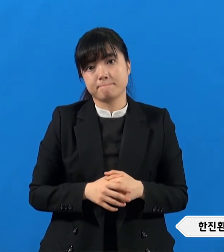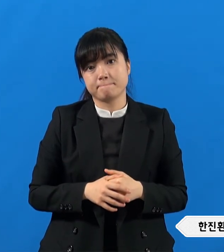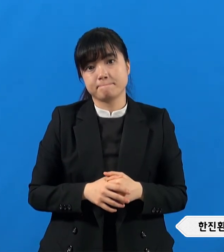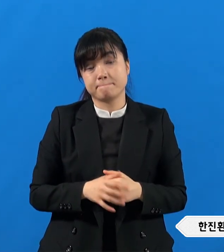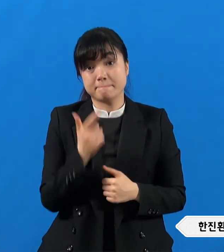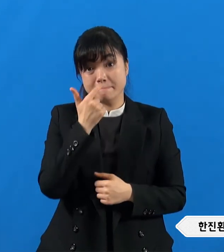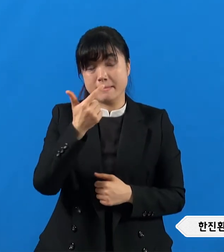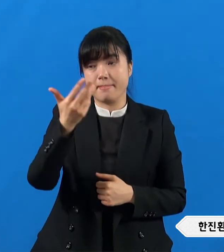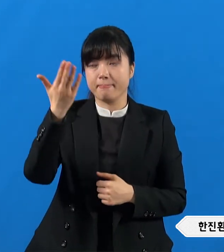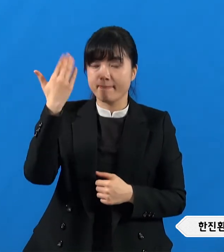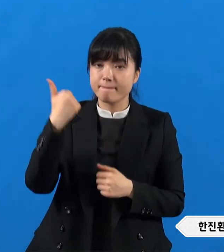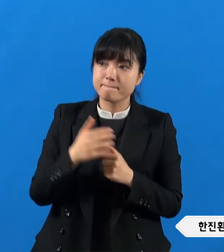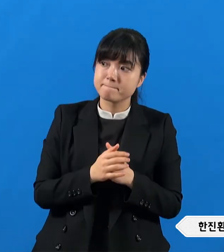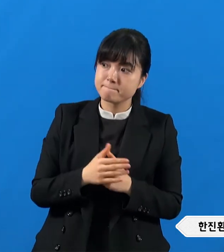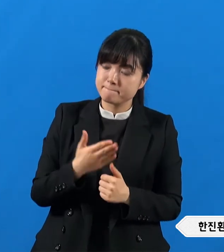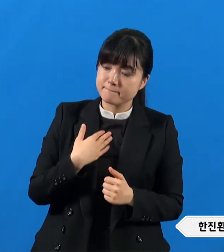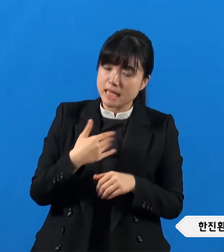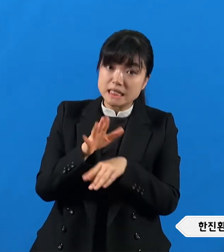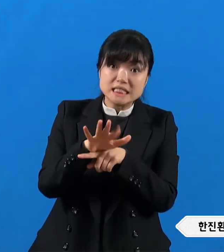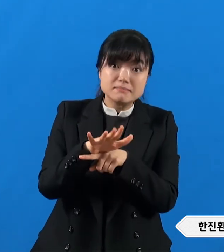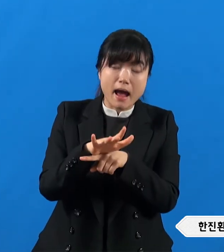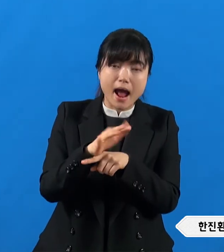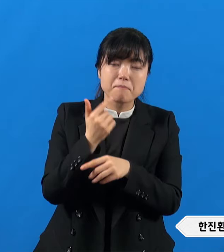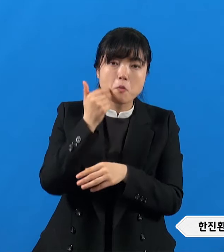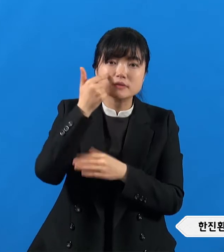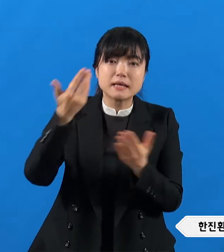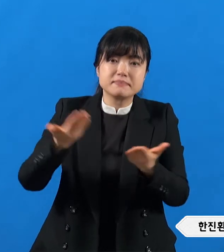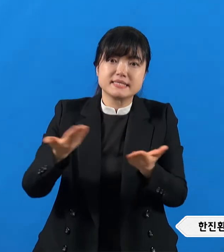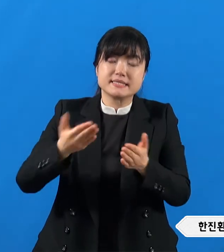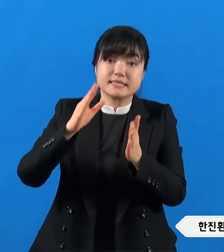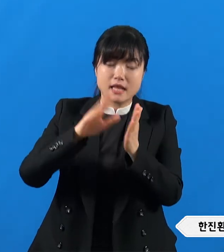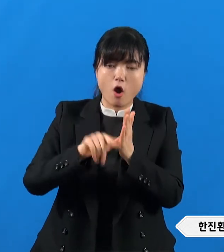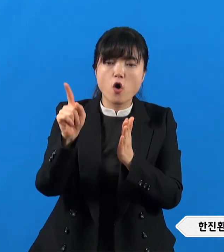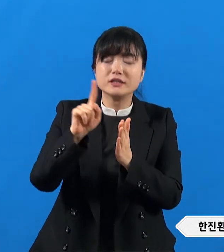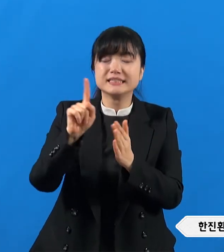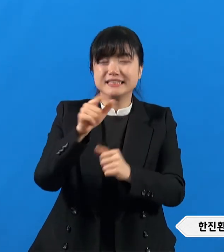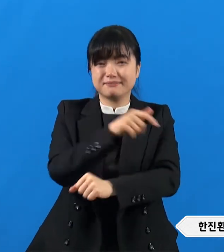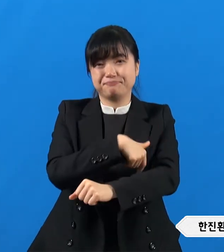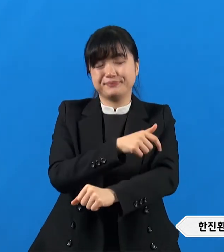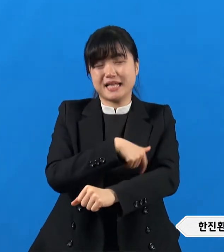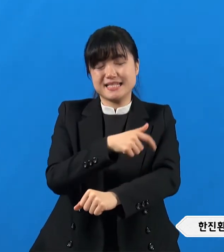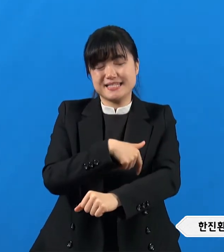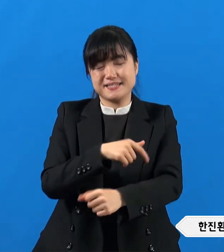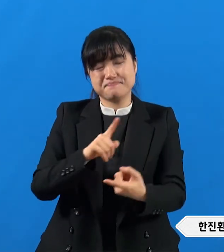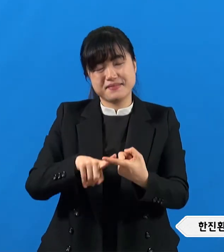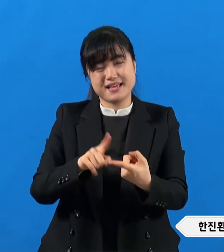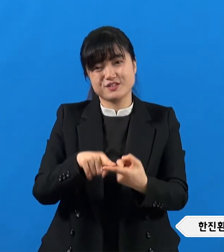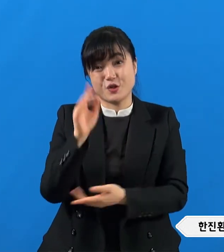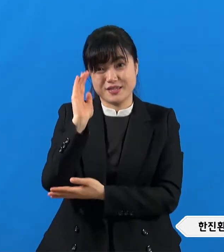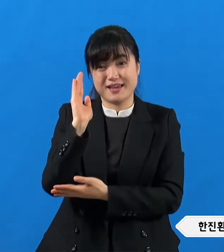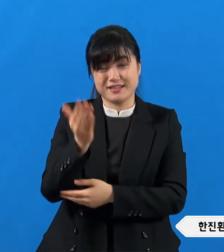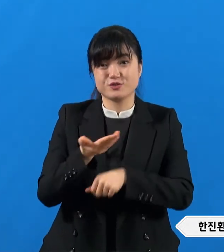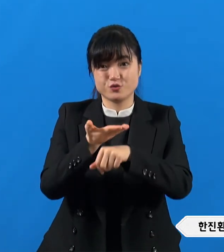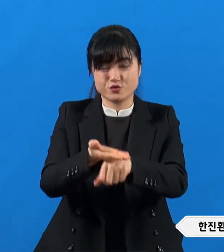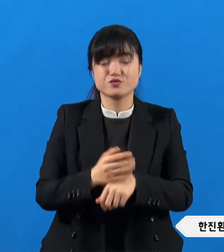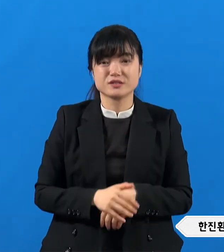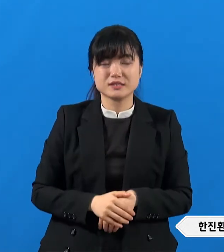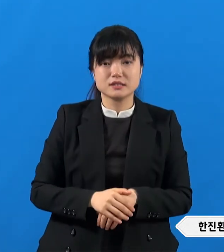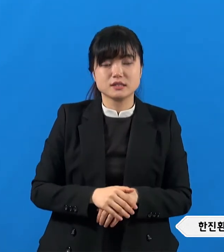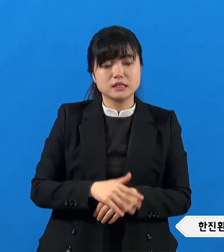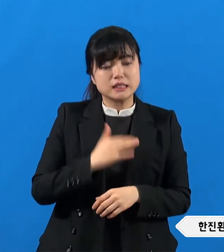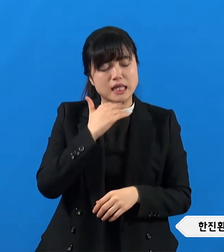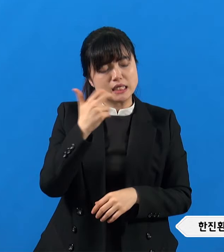옛날 제가 지방에서 목회할 때에 한 집사님 생각이 납니다. 그분은 예순을 훨씬